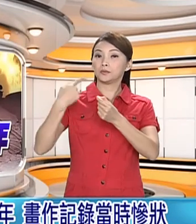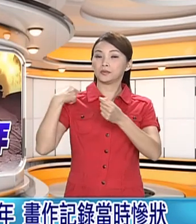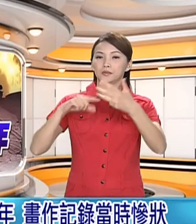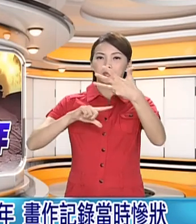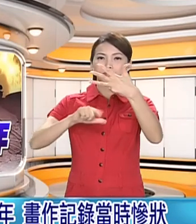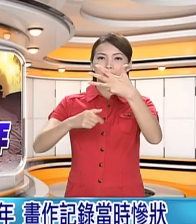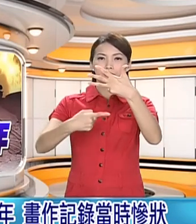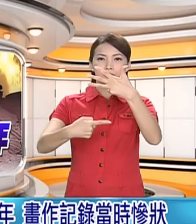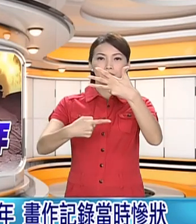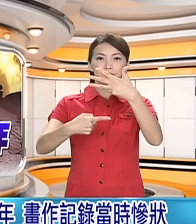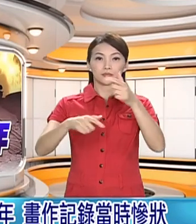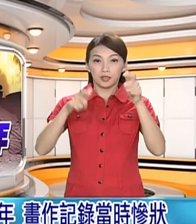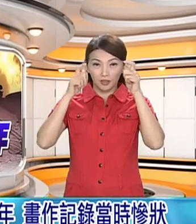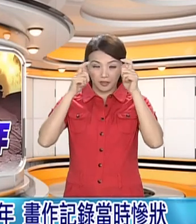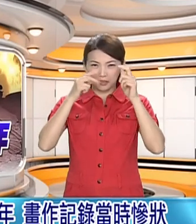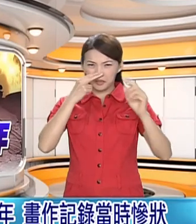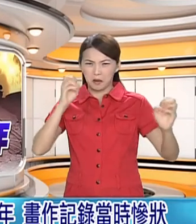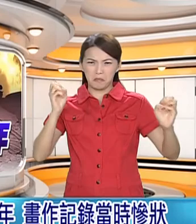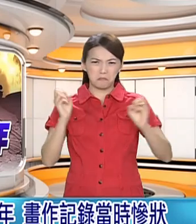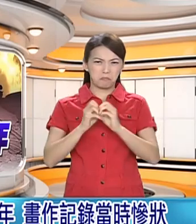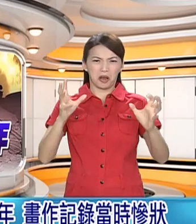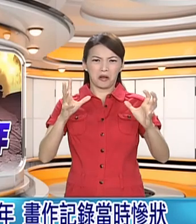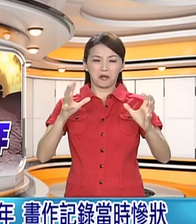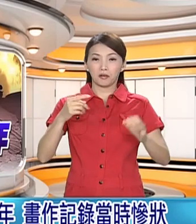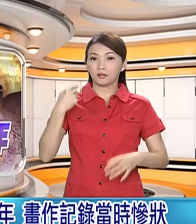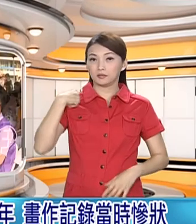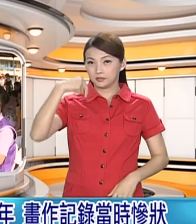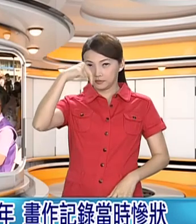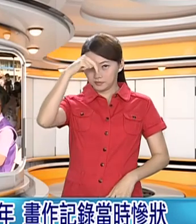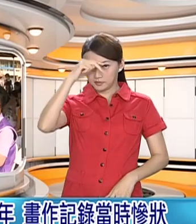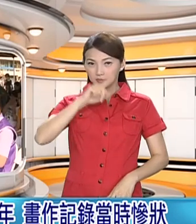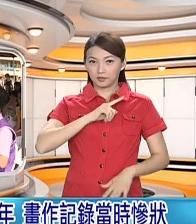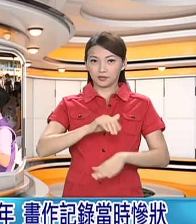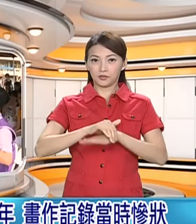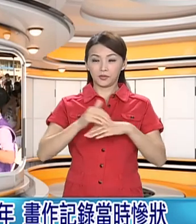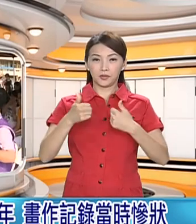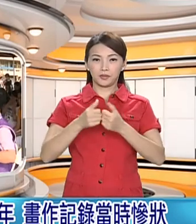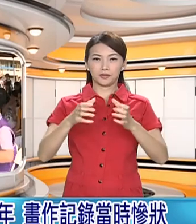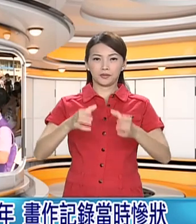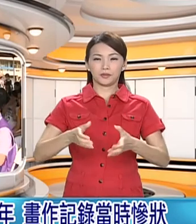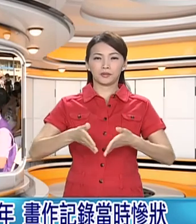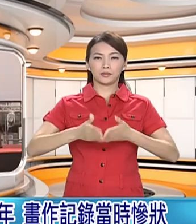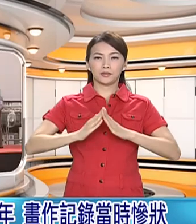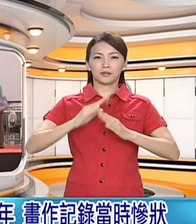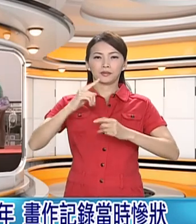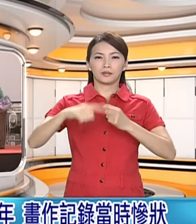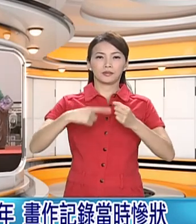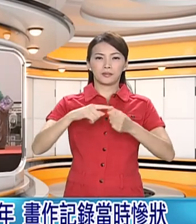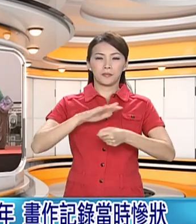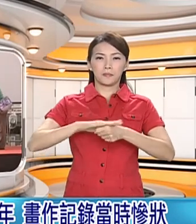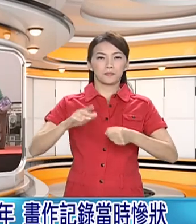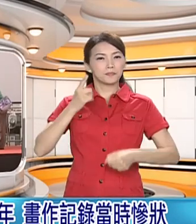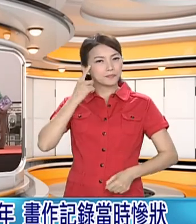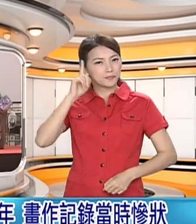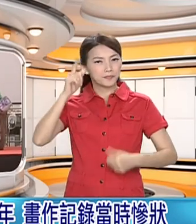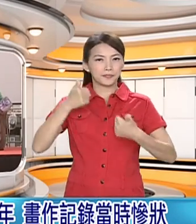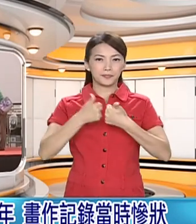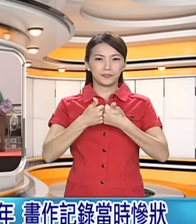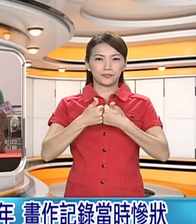高雄8.17爆自救会在2号下午举办了重生周年纪念会。